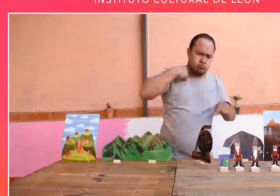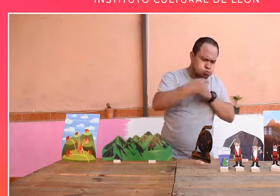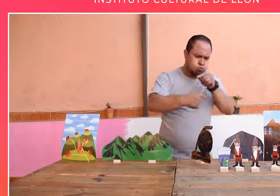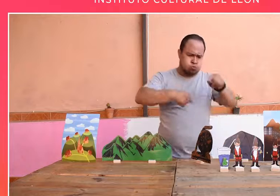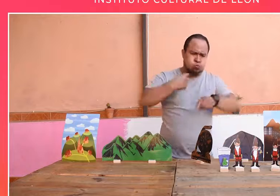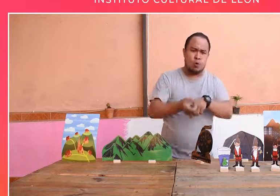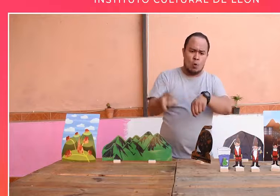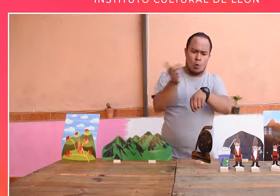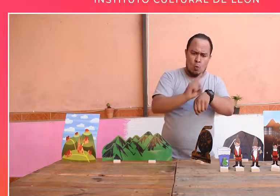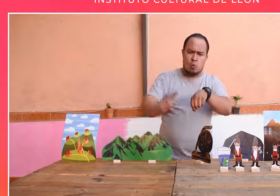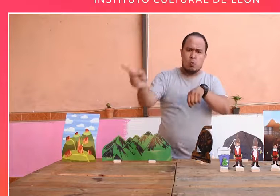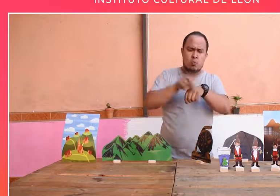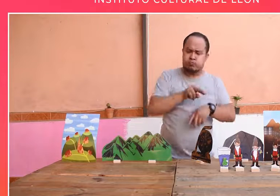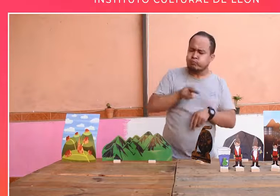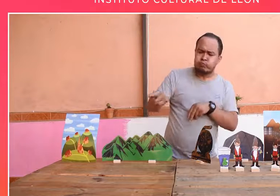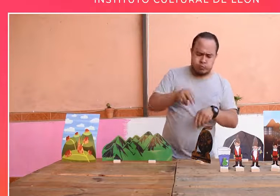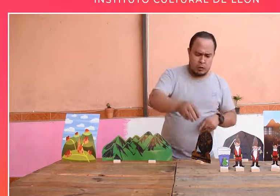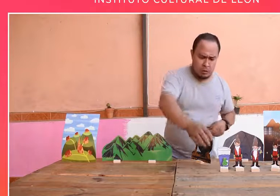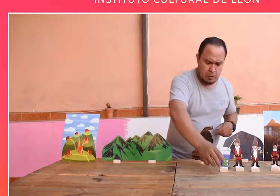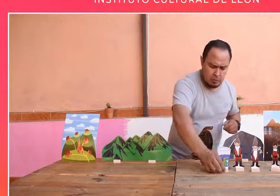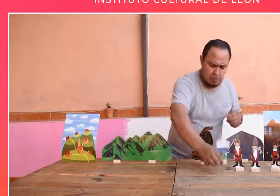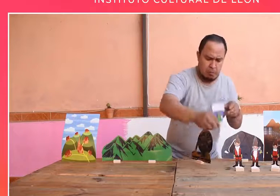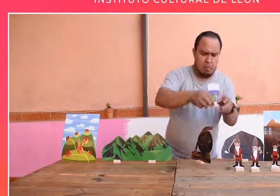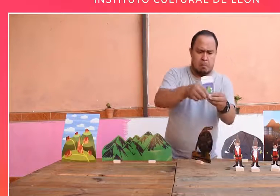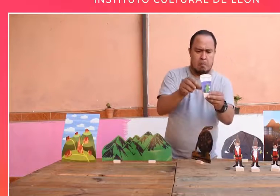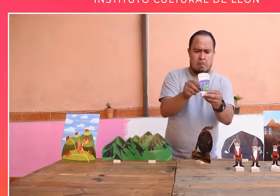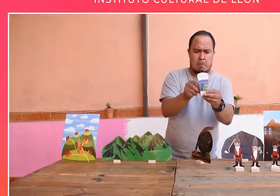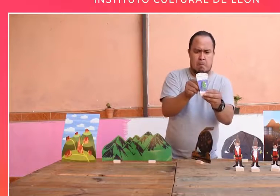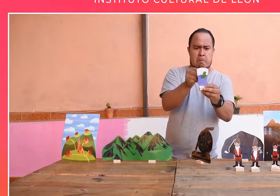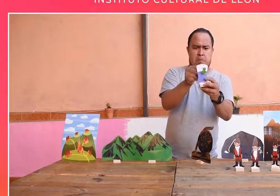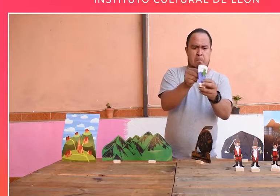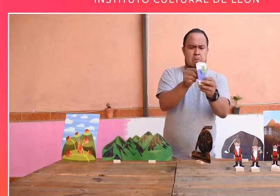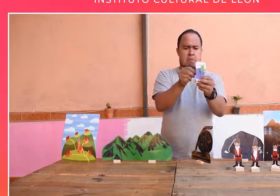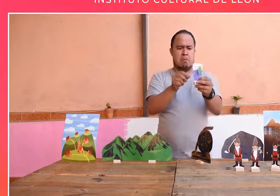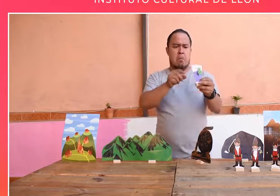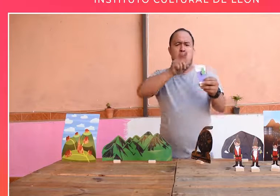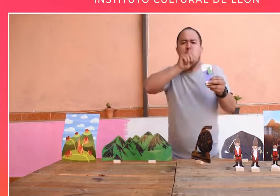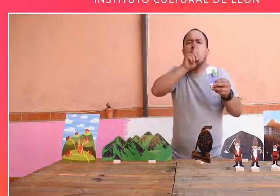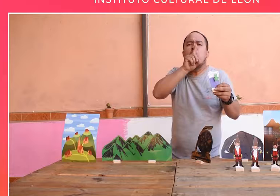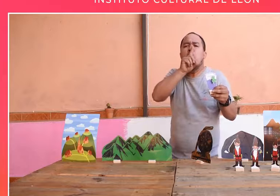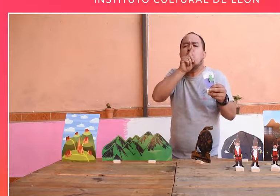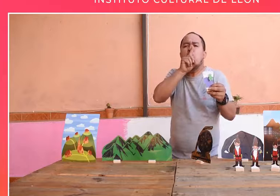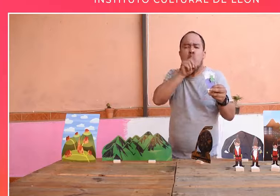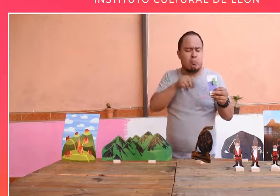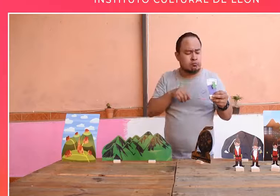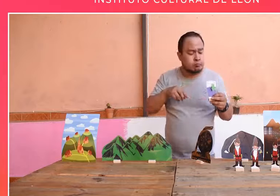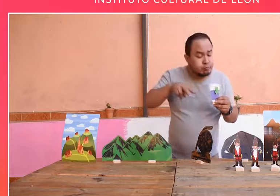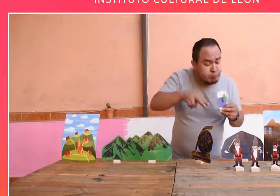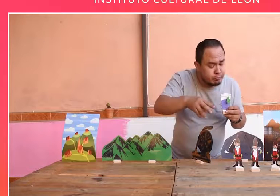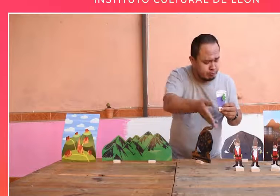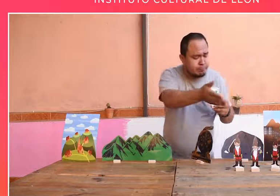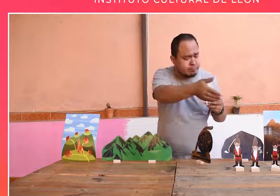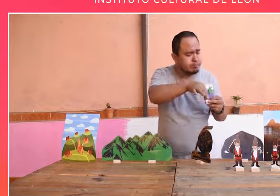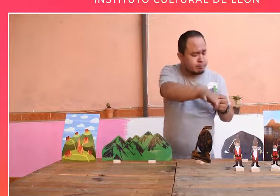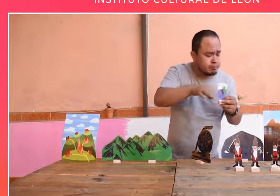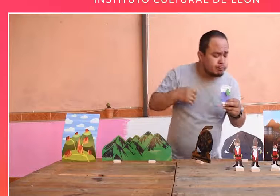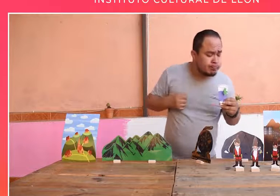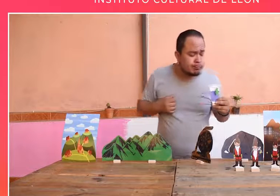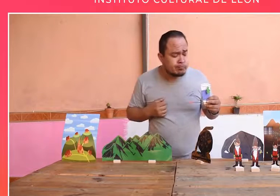Y así trabajaban todos los días. Veían al sapo y mientras él estuviera arriba, podían seguir